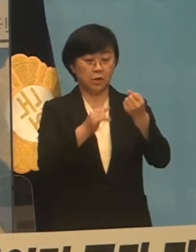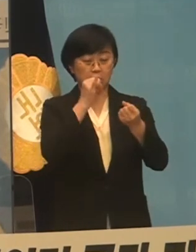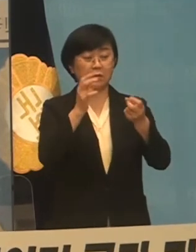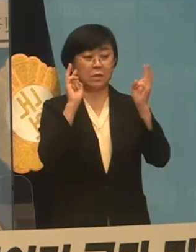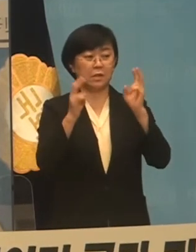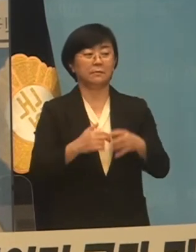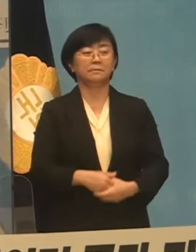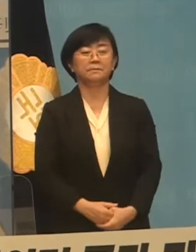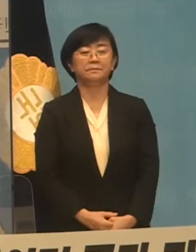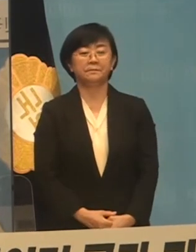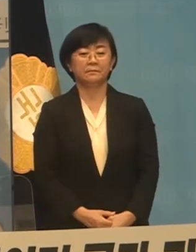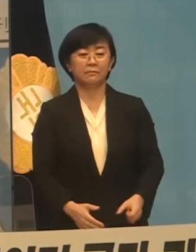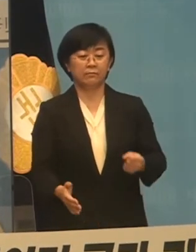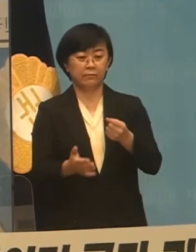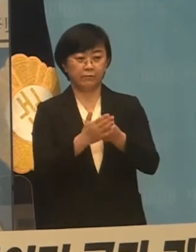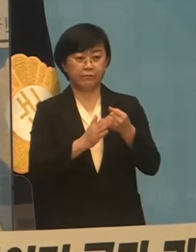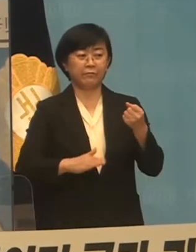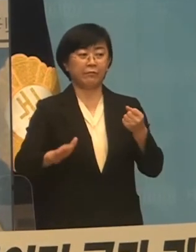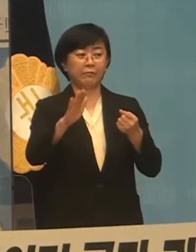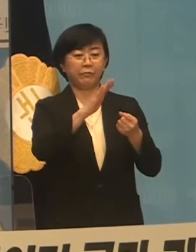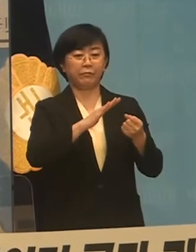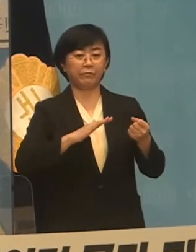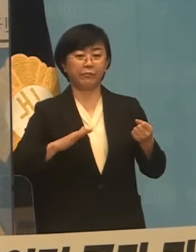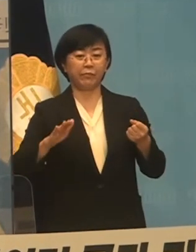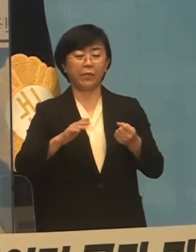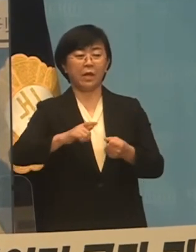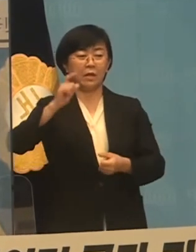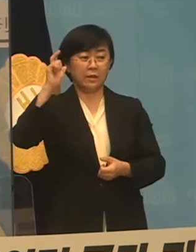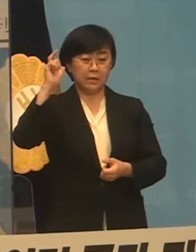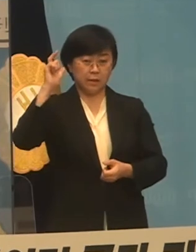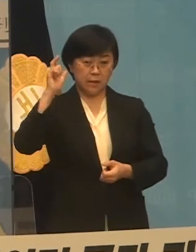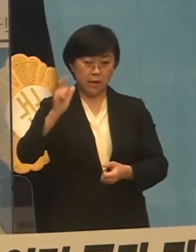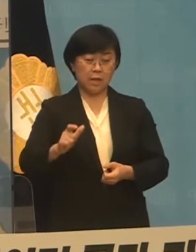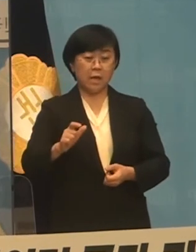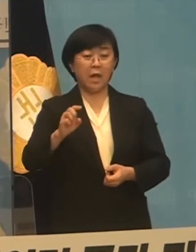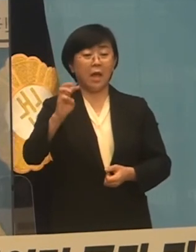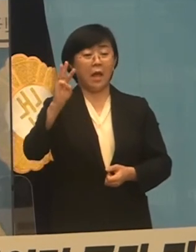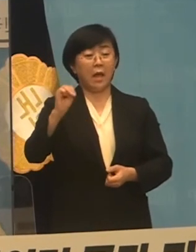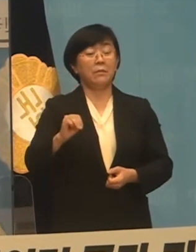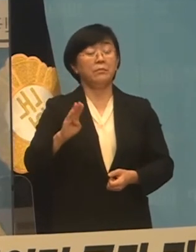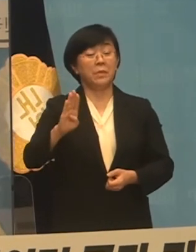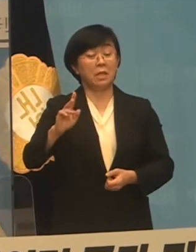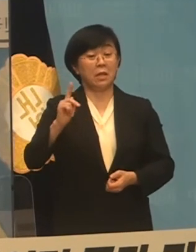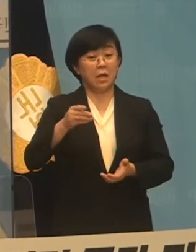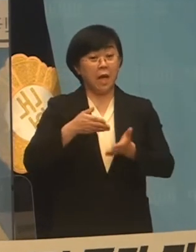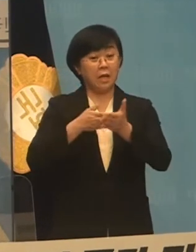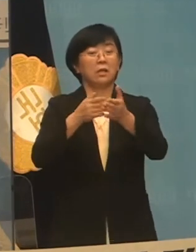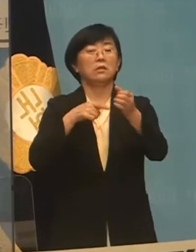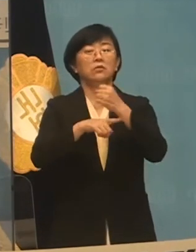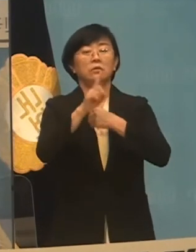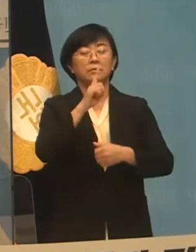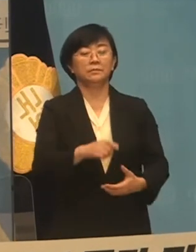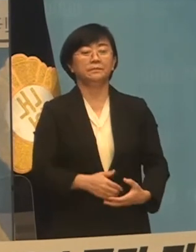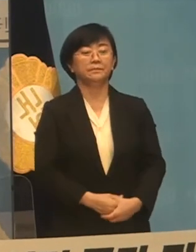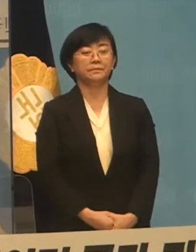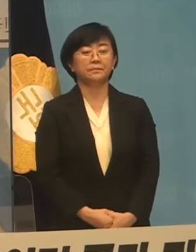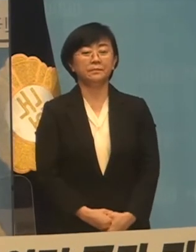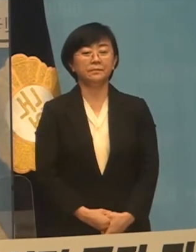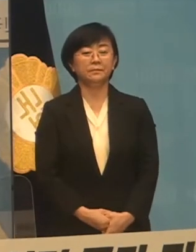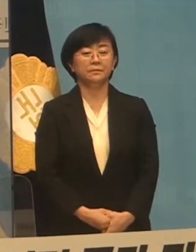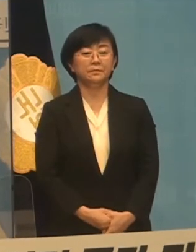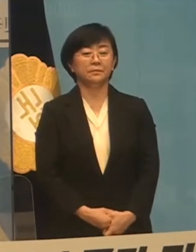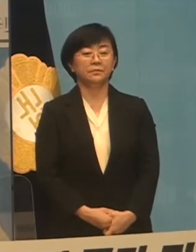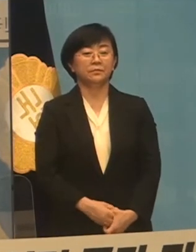회사다. 그래서 저희들이 강력하게 MBK를 항의하는 이유가 없습니다.